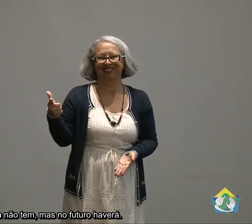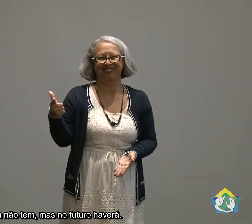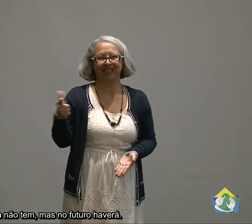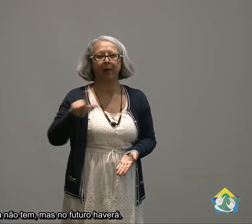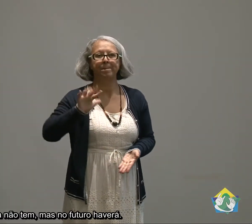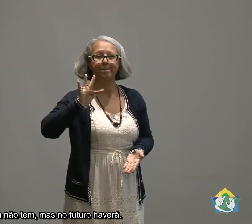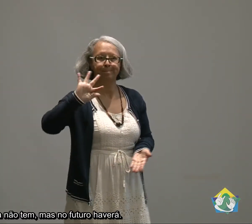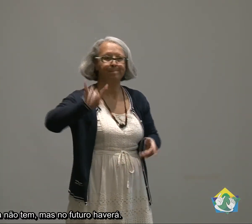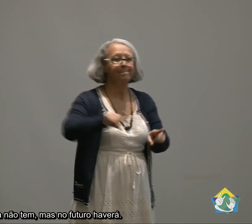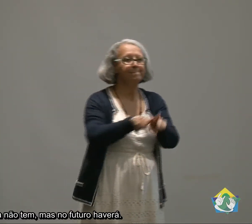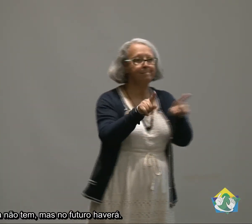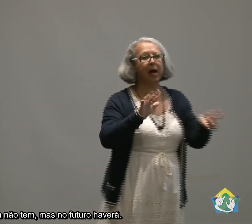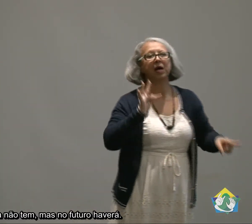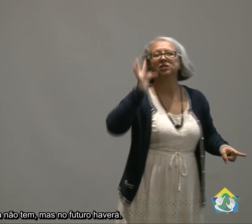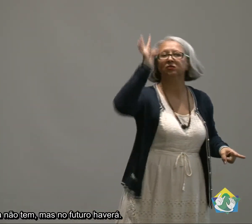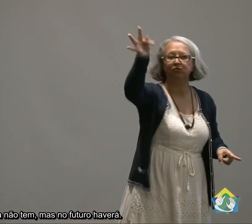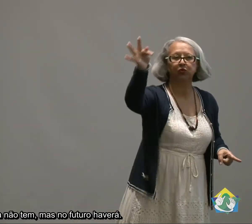Agora não tem, mas